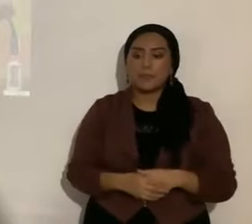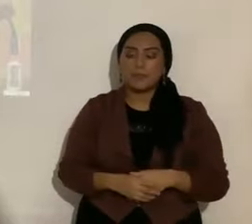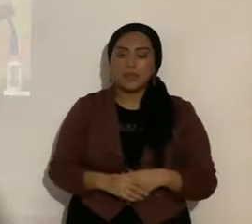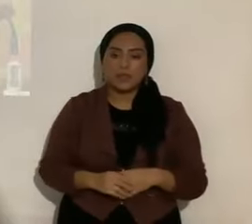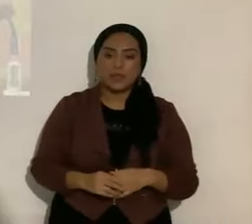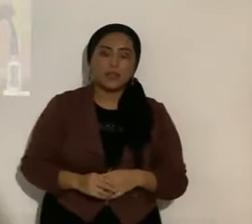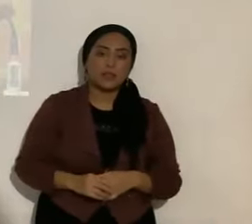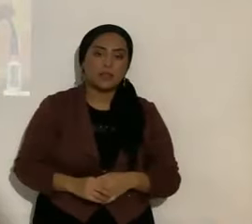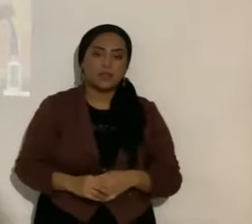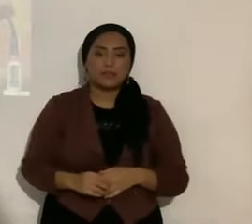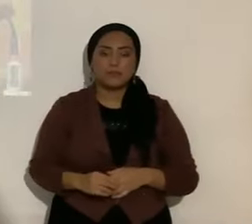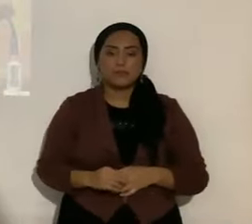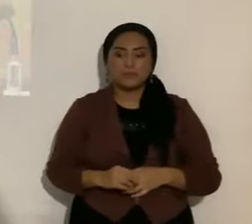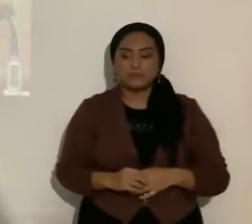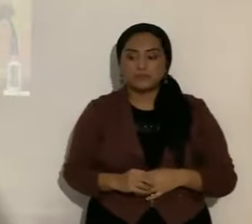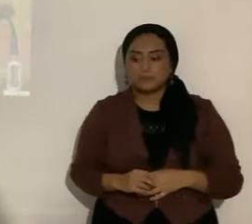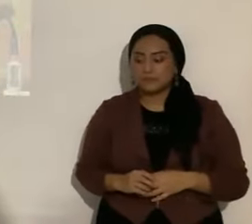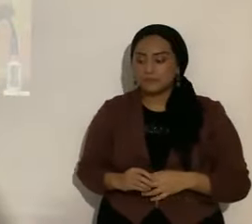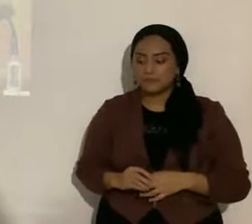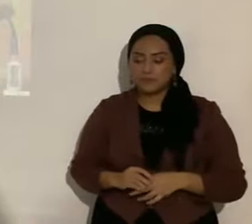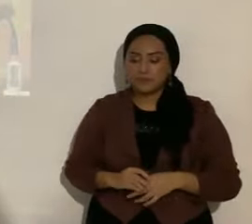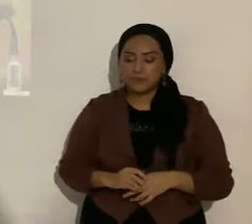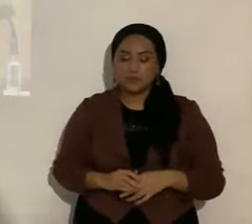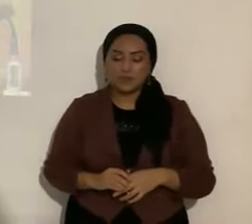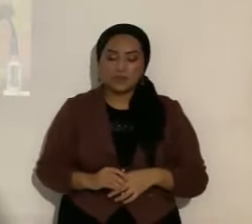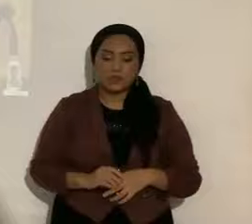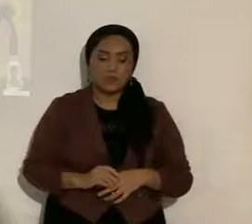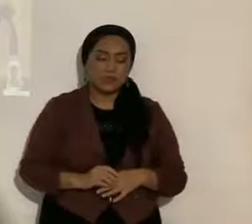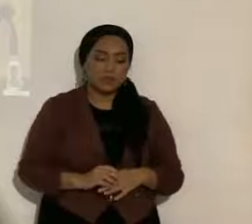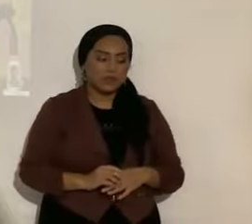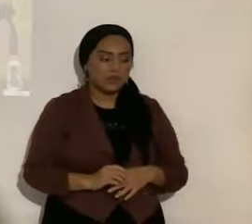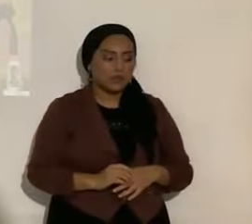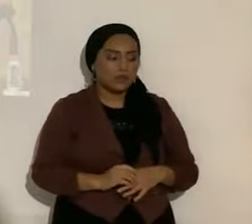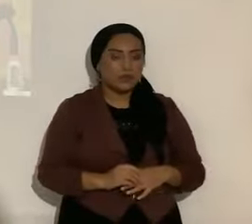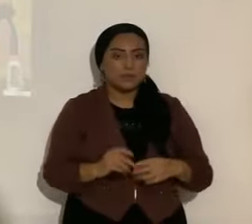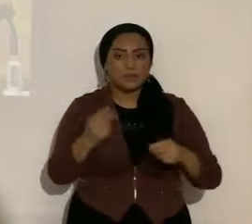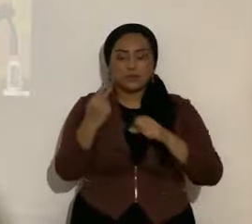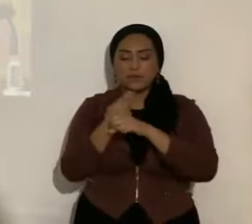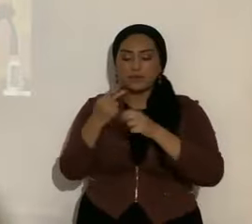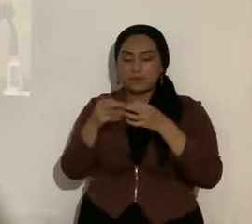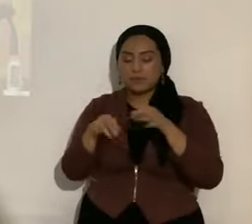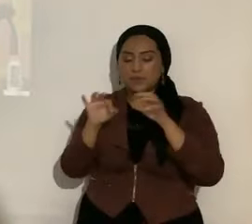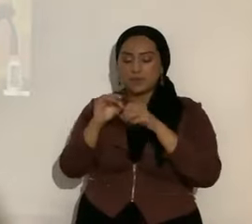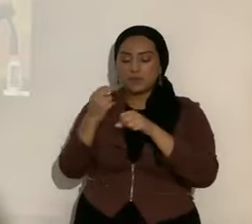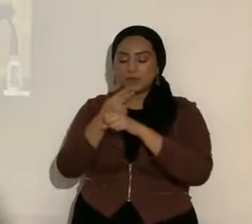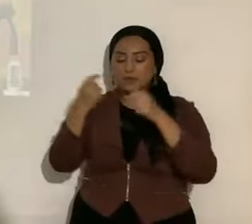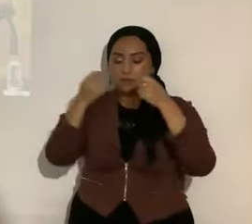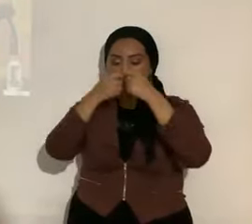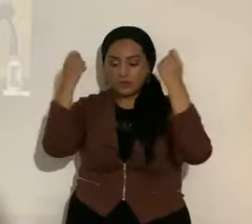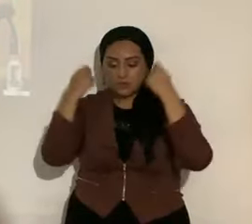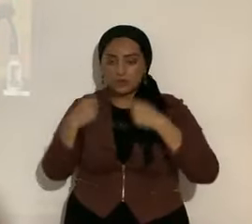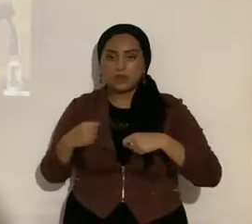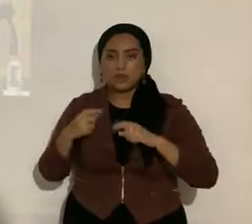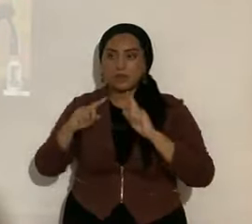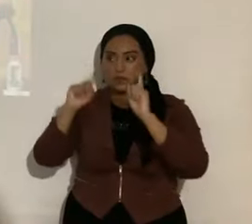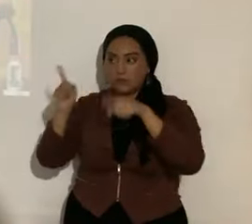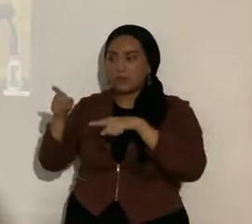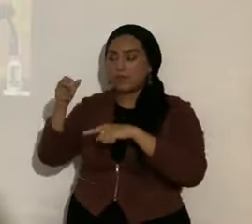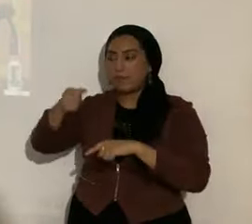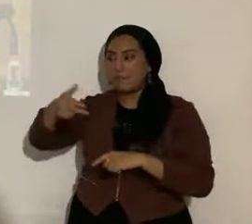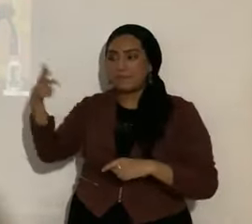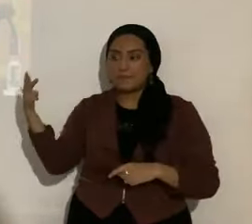¿Sí? Entonces, por lo que yo he hecho por ti, ponerte el talit, estoy parafraseando, ve y